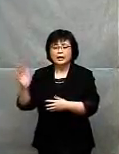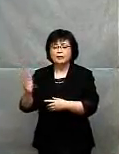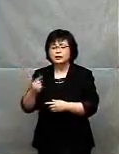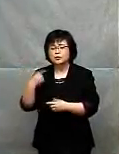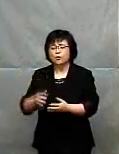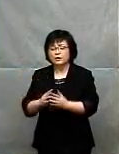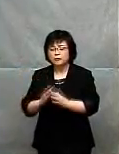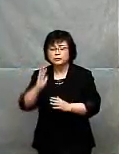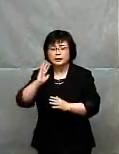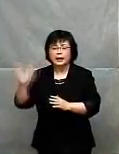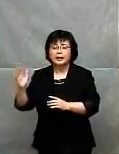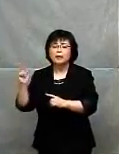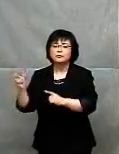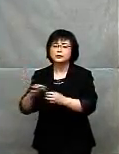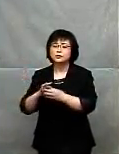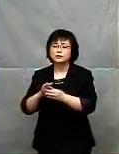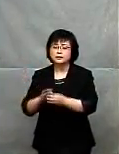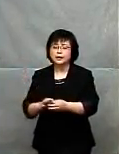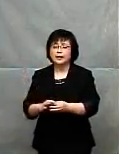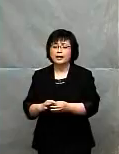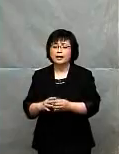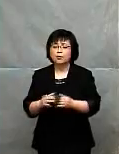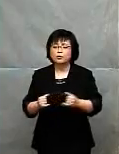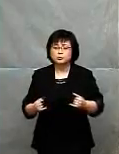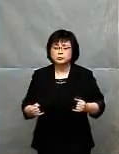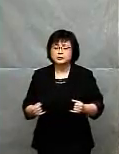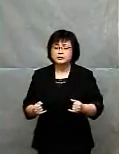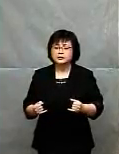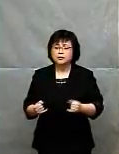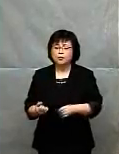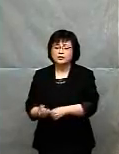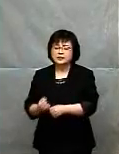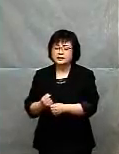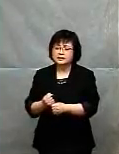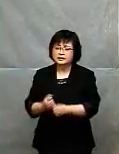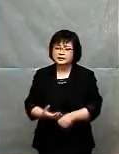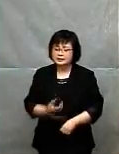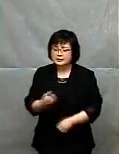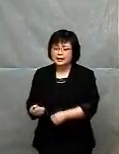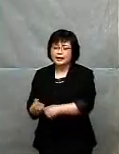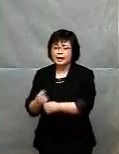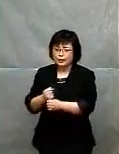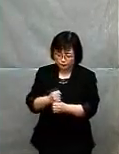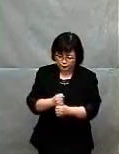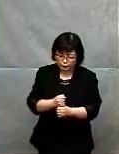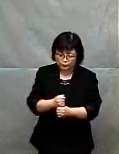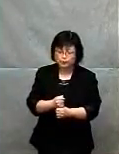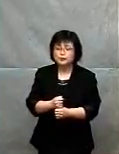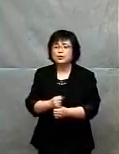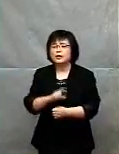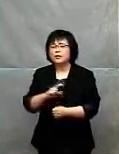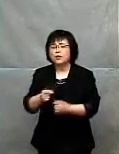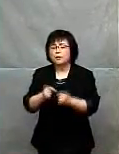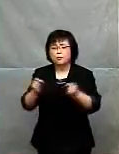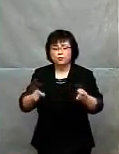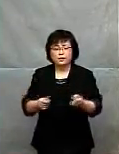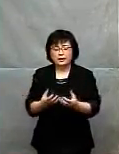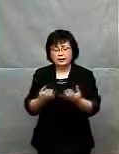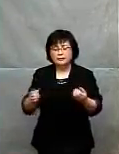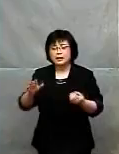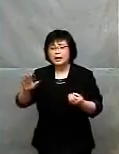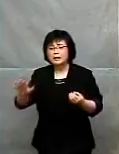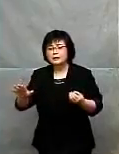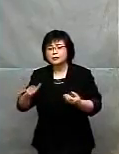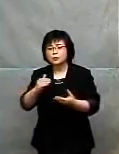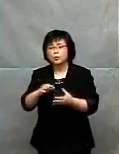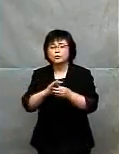造された内閣に対して、そういった国民の信頼回復であるとか説明責任であるとか、さまざまな問題がこの間ありましたので、 はい、 その点に